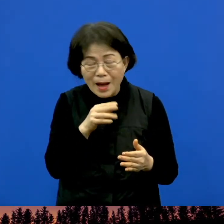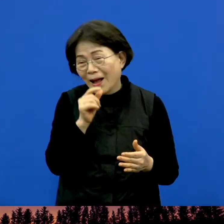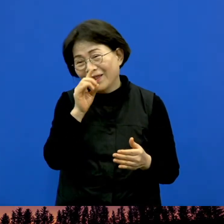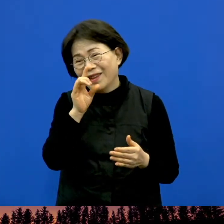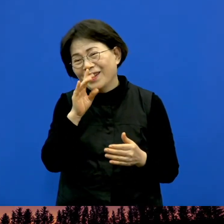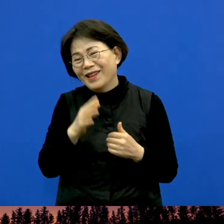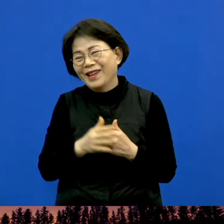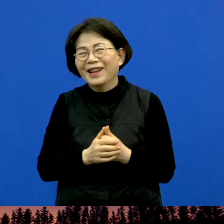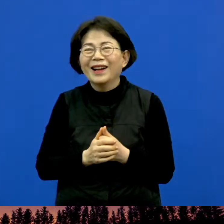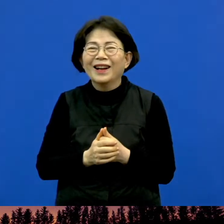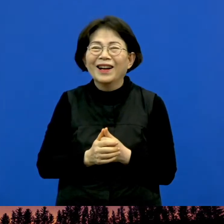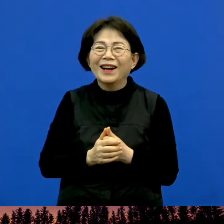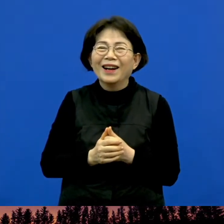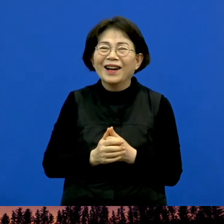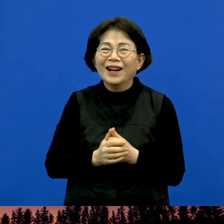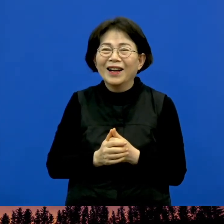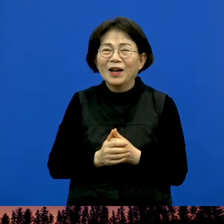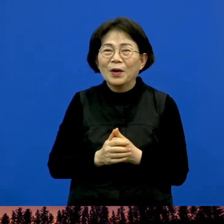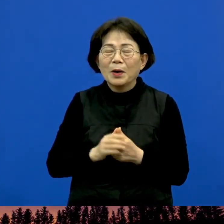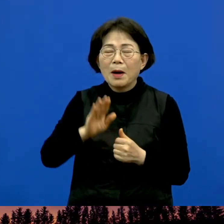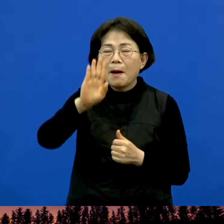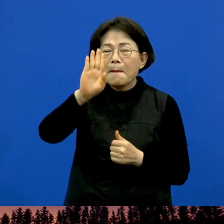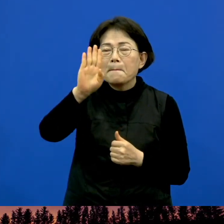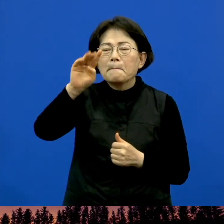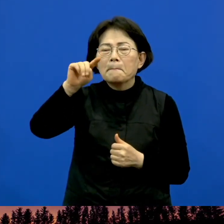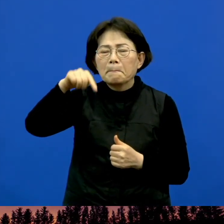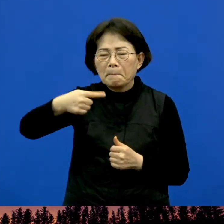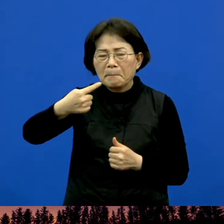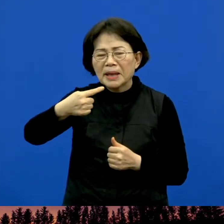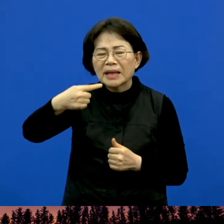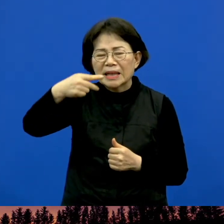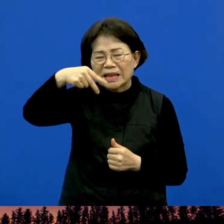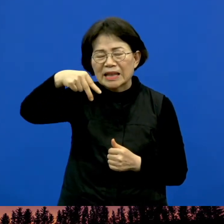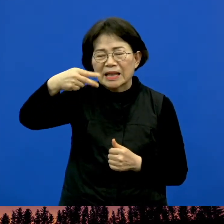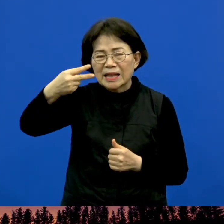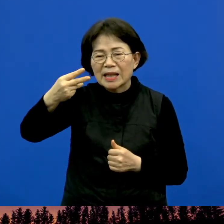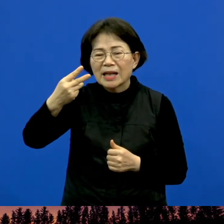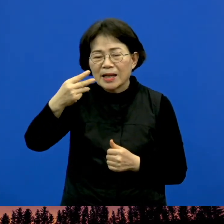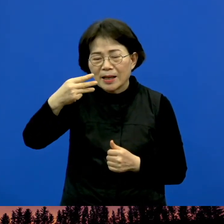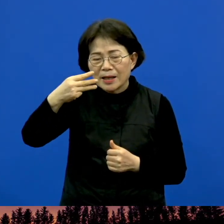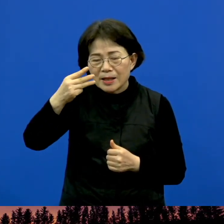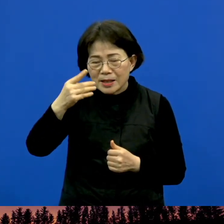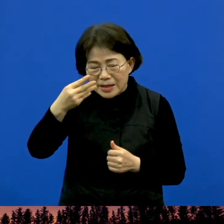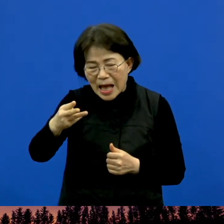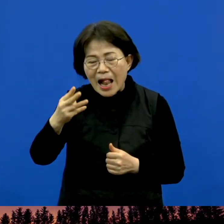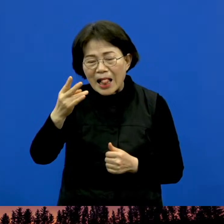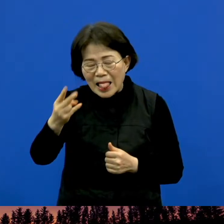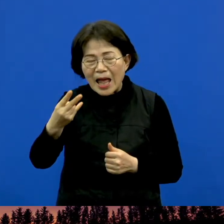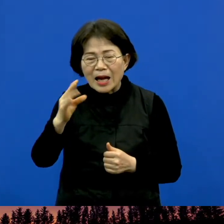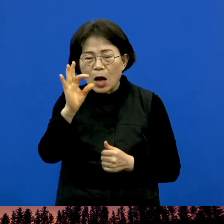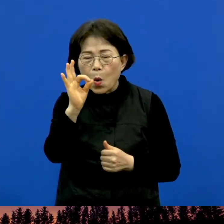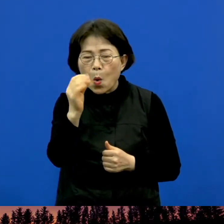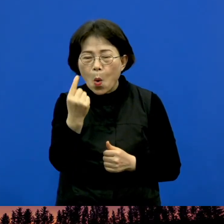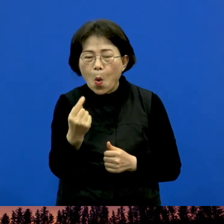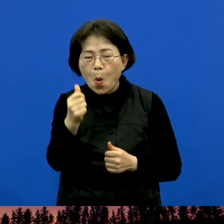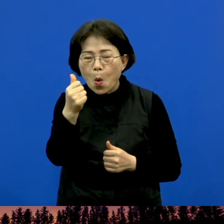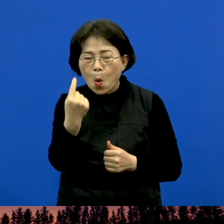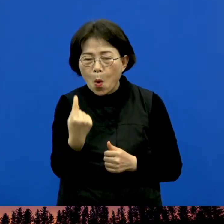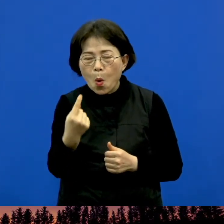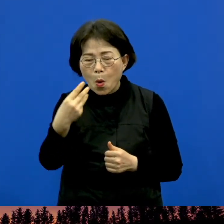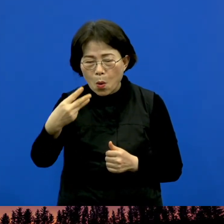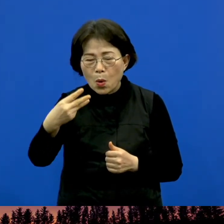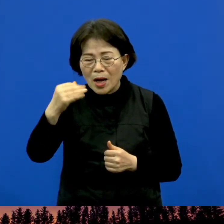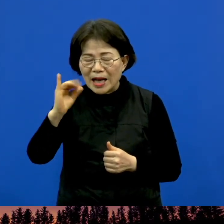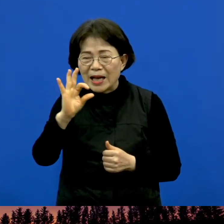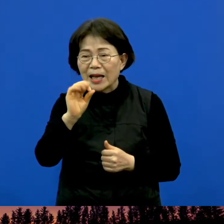자, 버살렐 이 발음 별로 하기 어렵네요. 버살렐과 오홀리압과 이 두